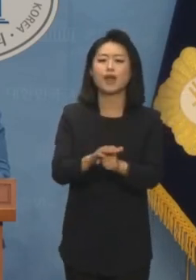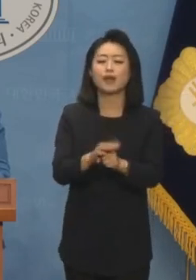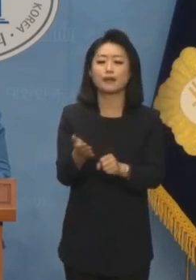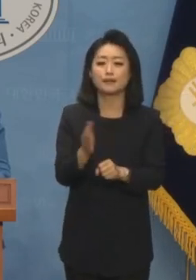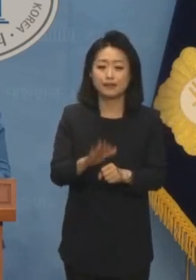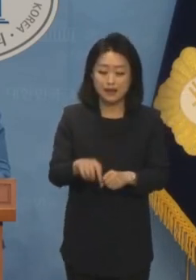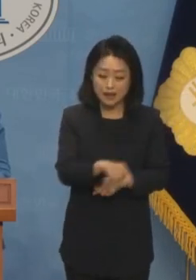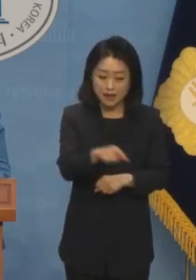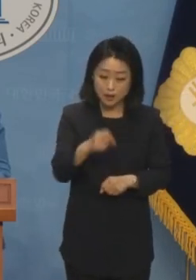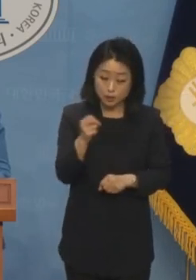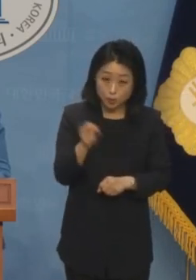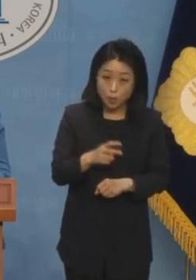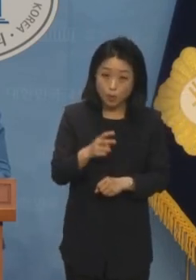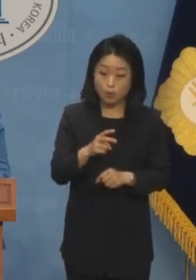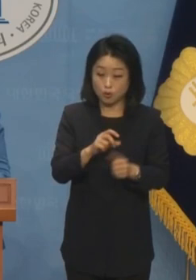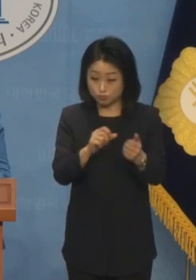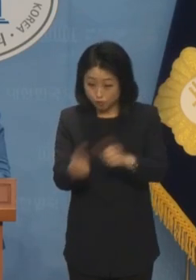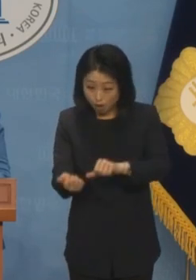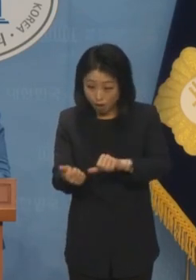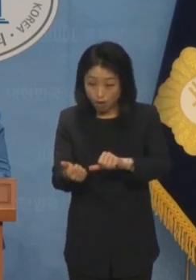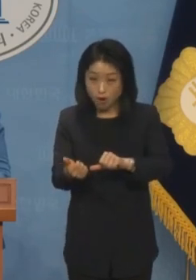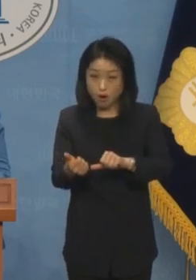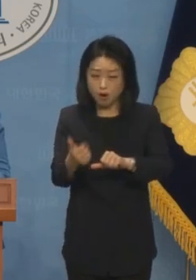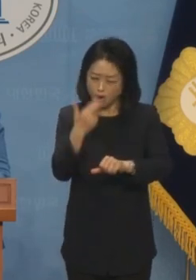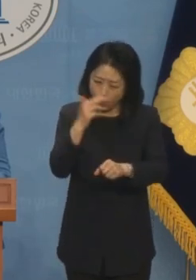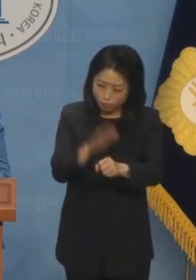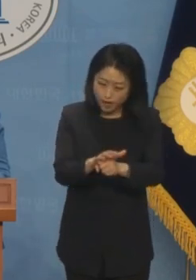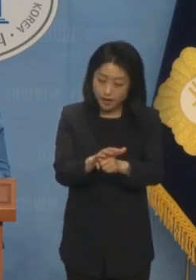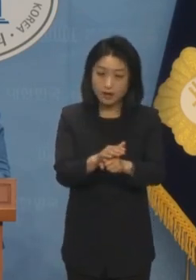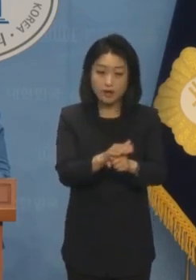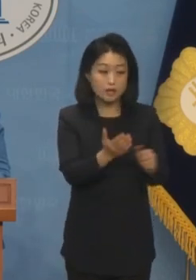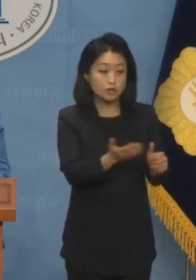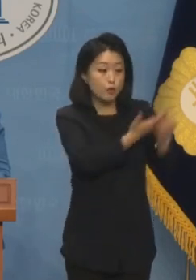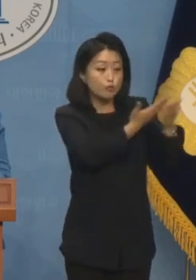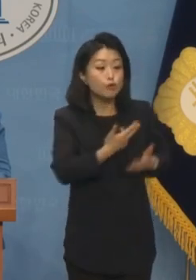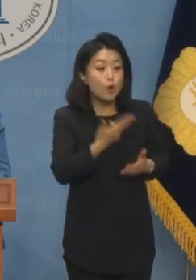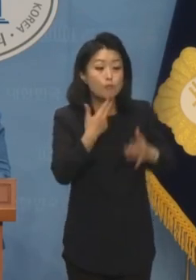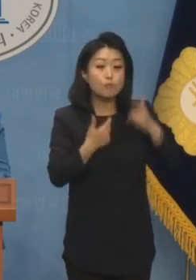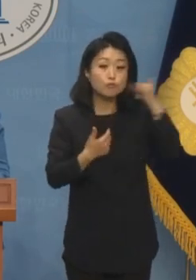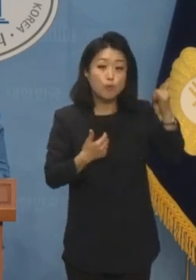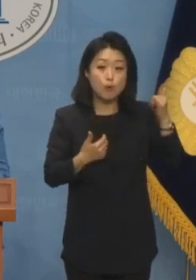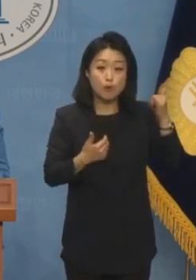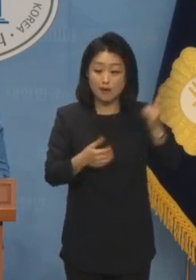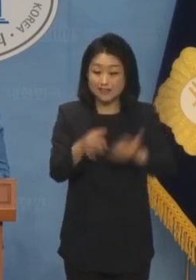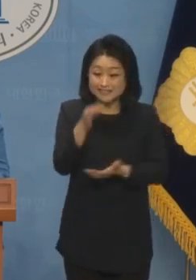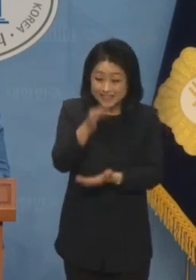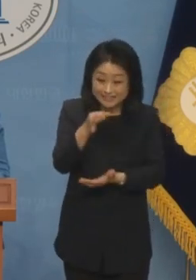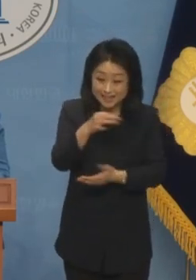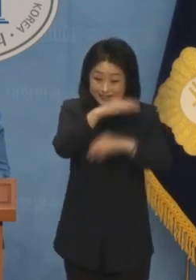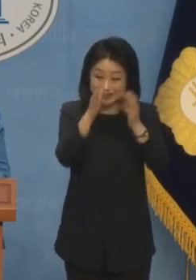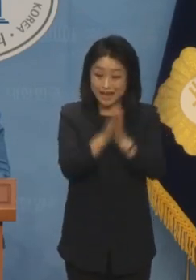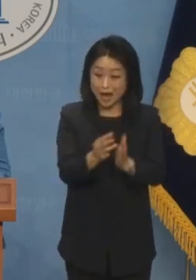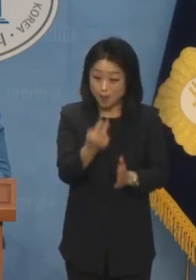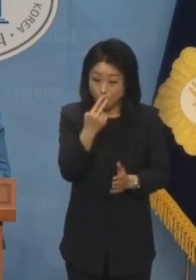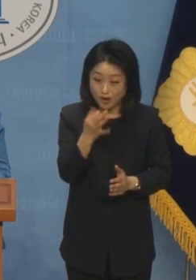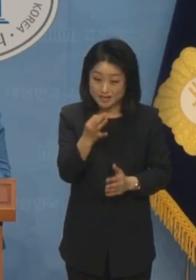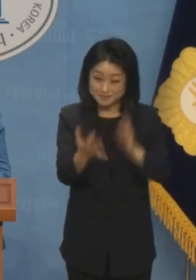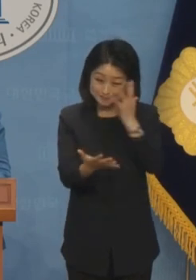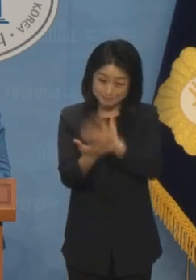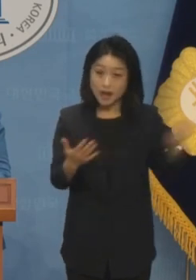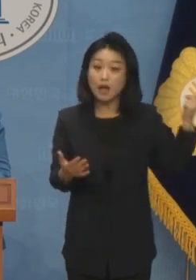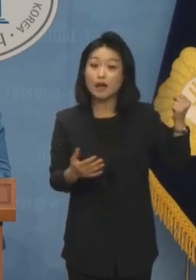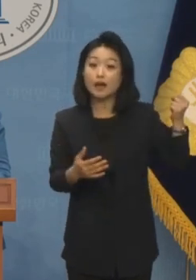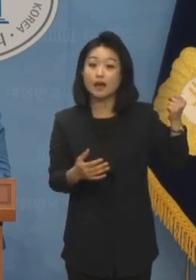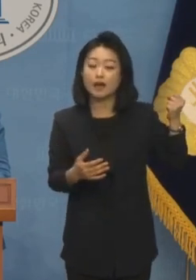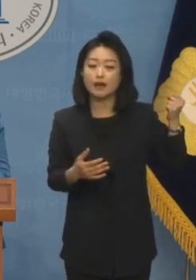그런데 그 아이가 또 더 억울하게 세상을 떠났는데 키워주지 않은 부모가 와서 그 아이가 남기고 간 보험금과 재산을 다